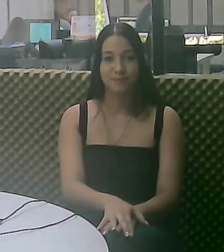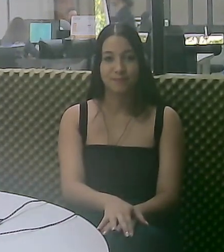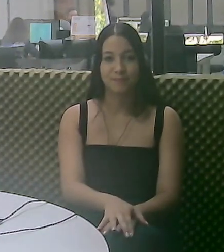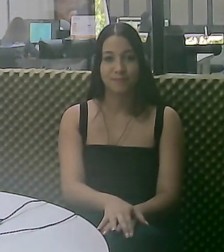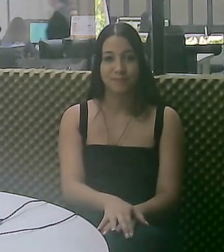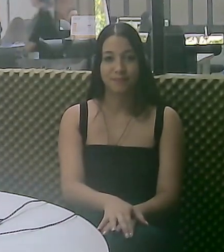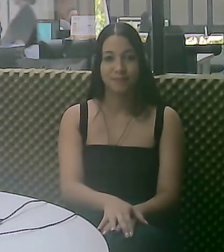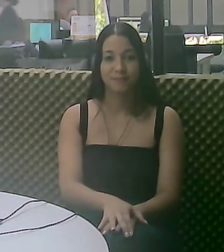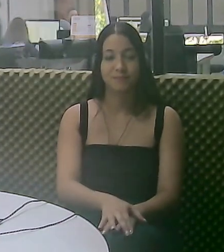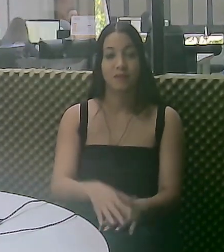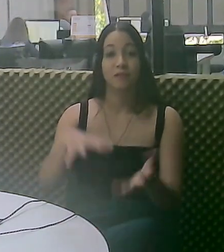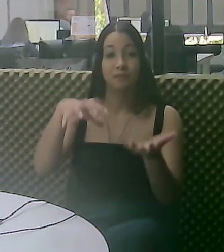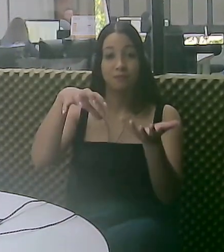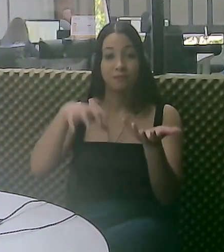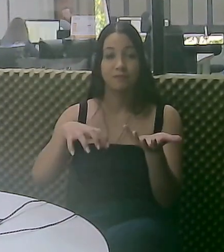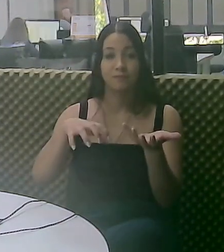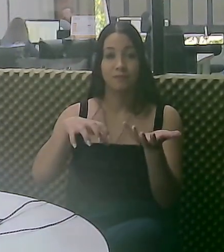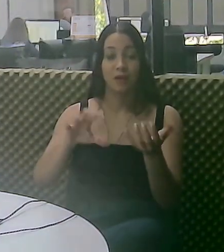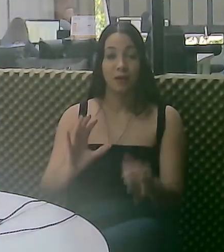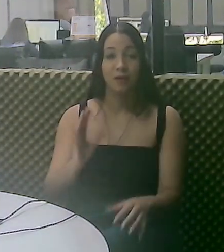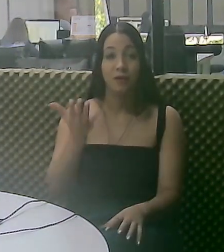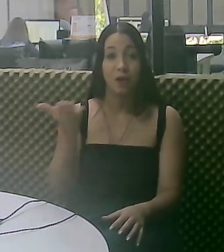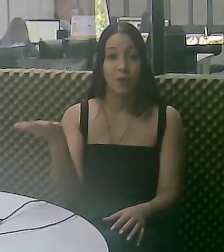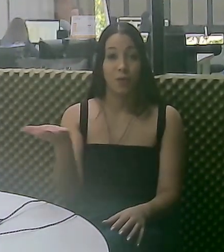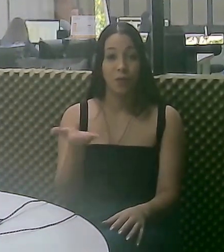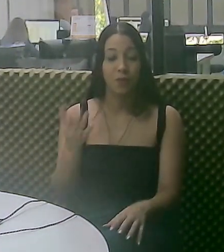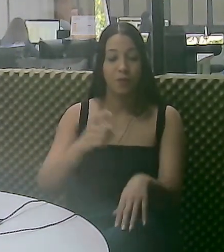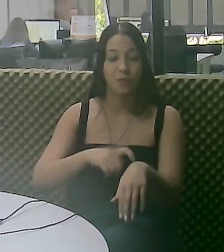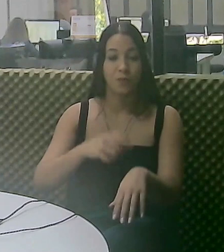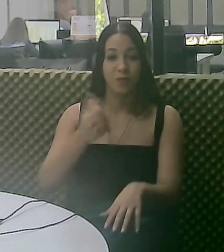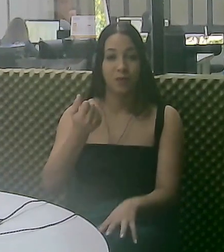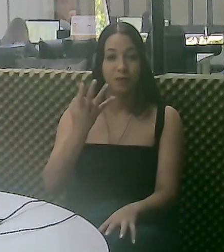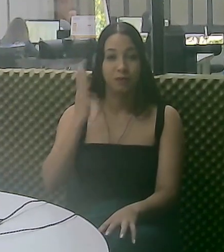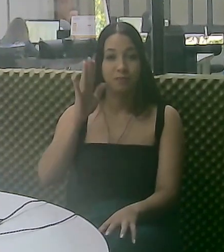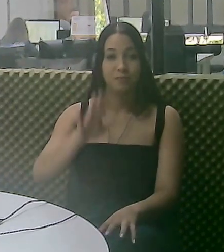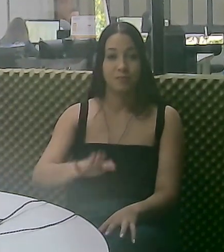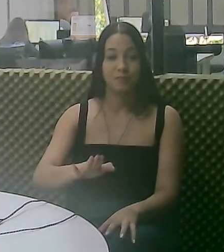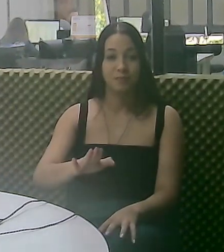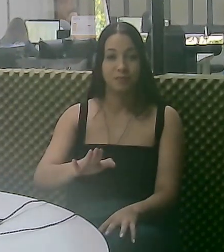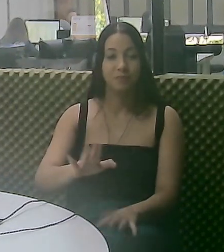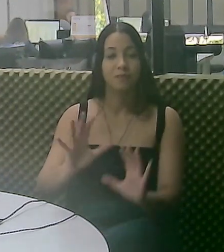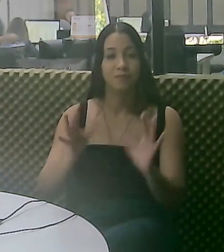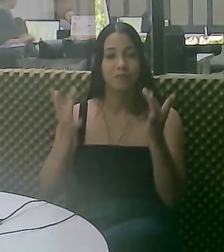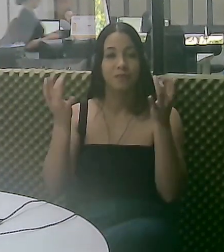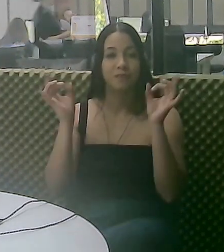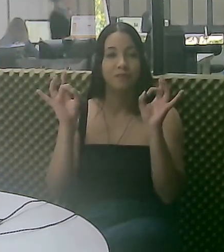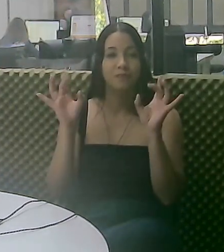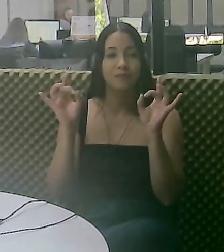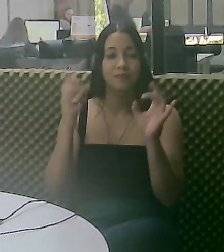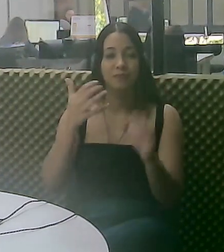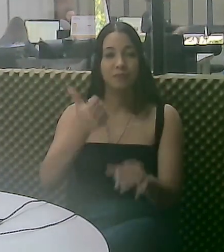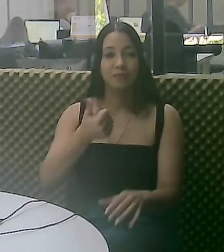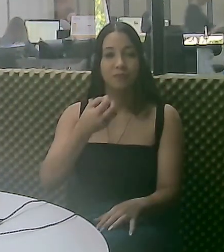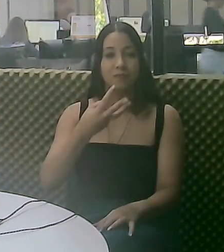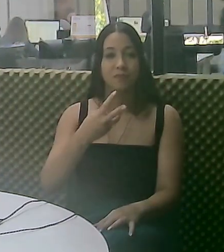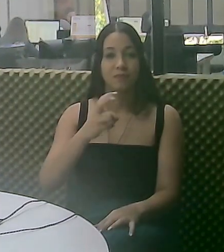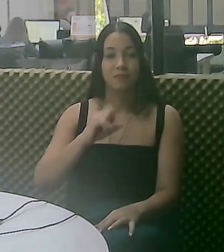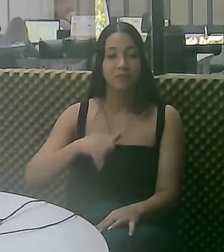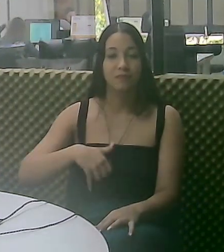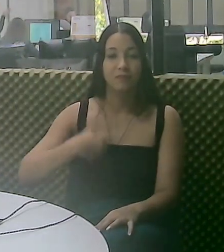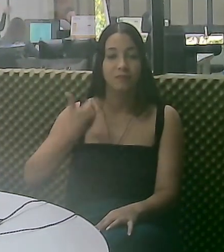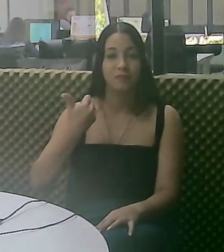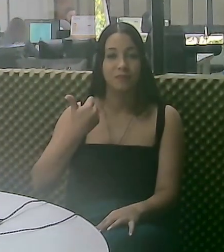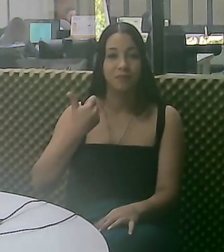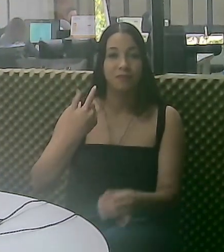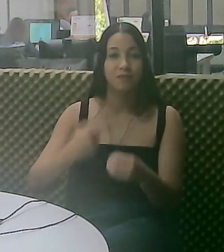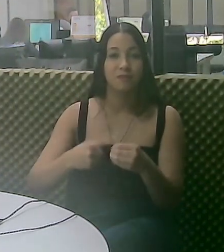A Câmara dos Deputados realiza hoje, às 14h, sessão solene pelos 135 anos da segunda